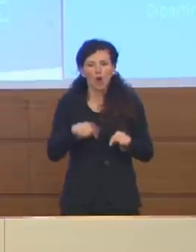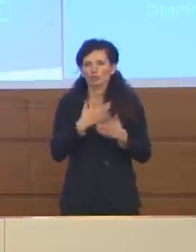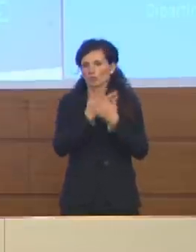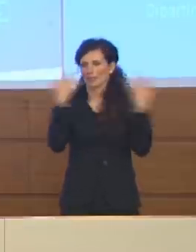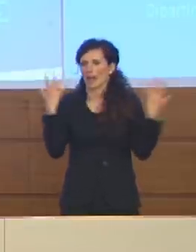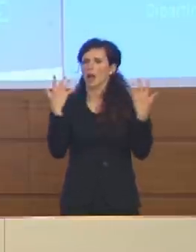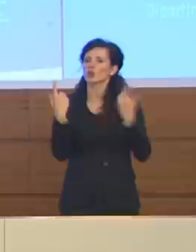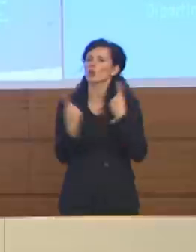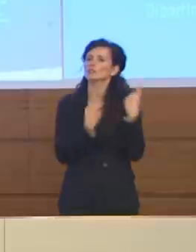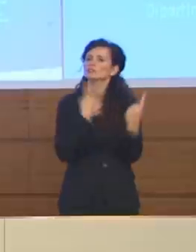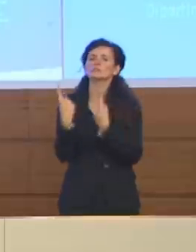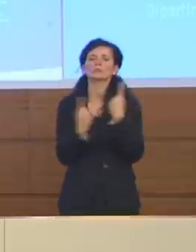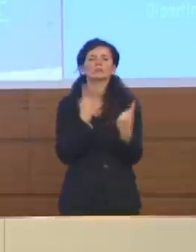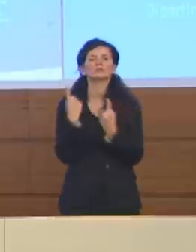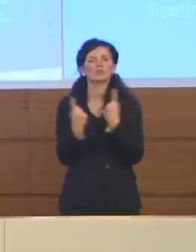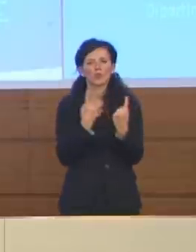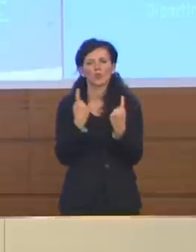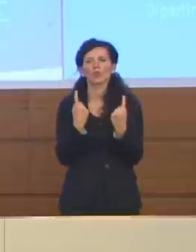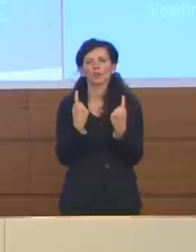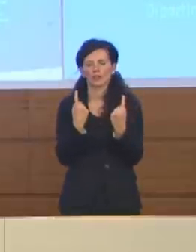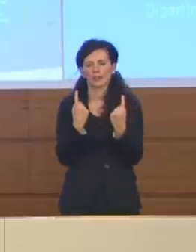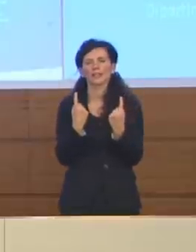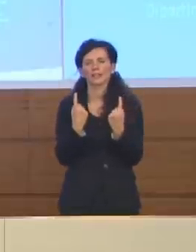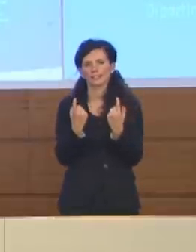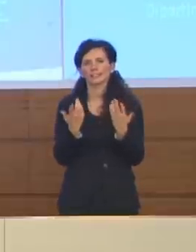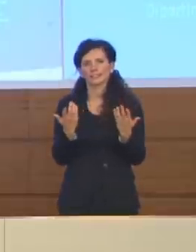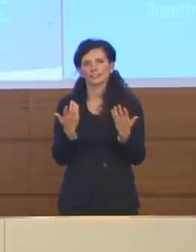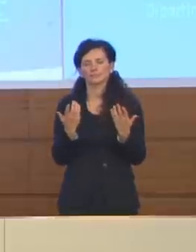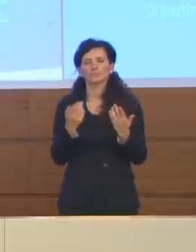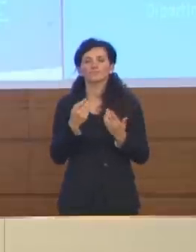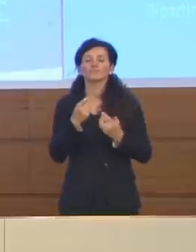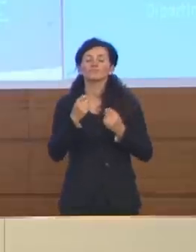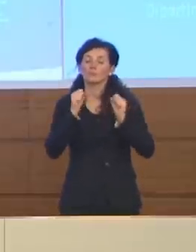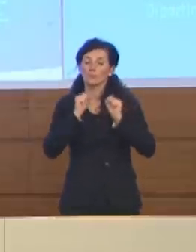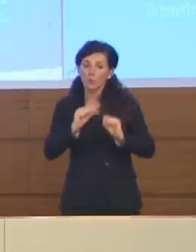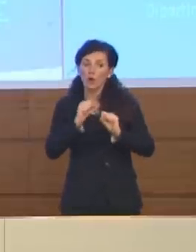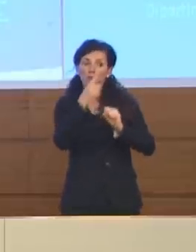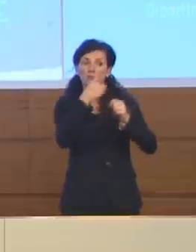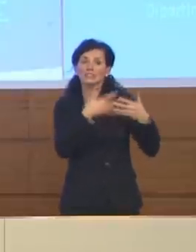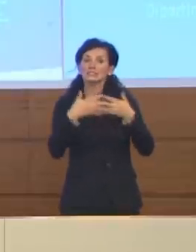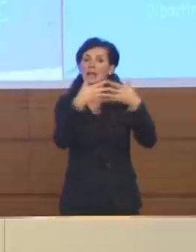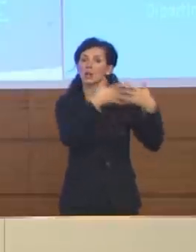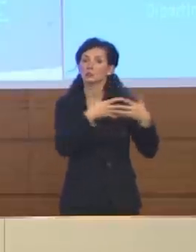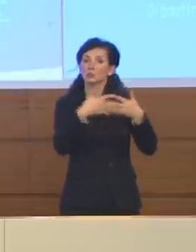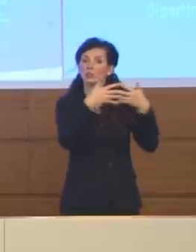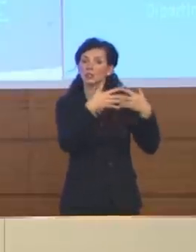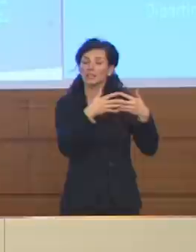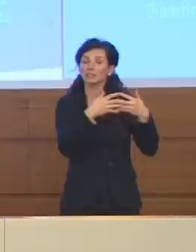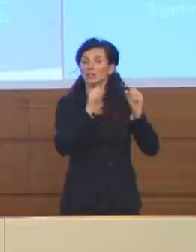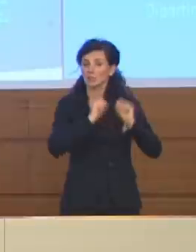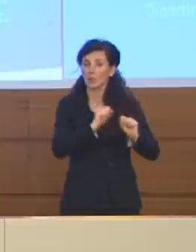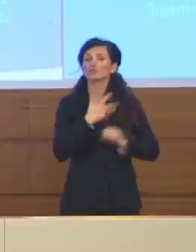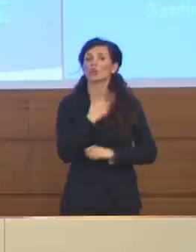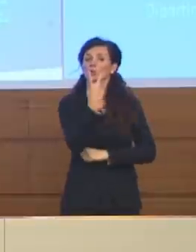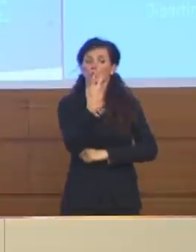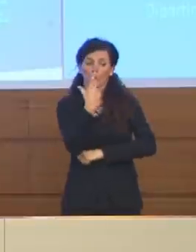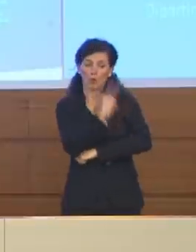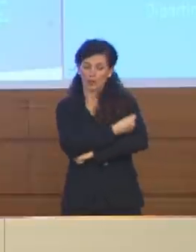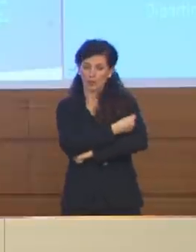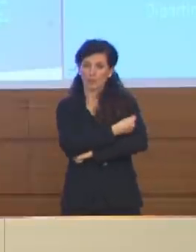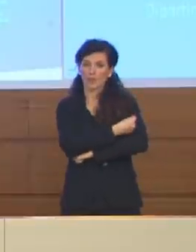che per due potenziali vaccini negli stati uniti uno in inghilterra